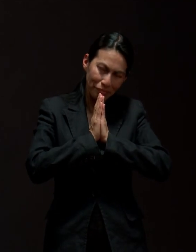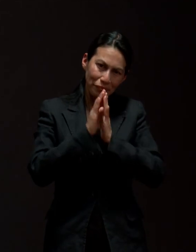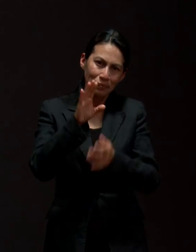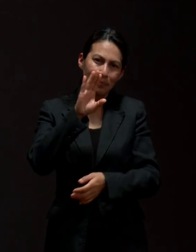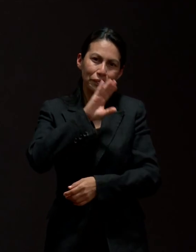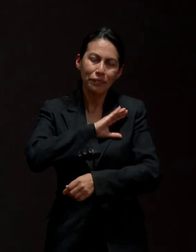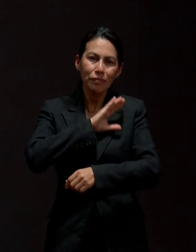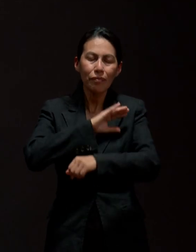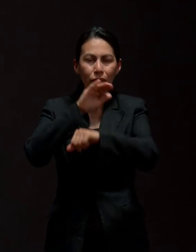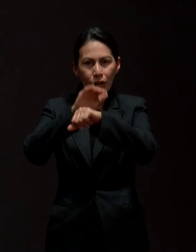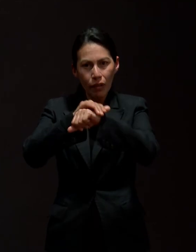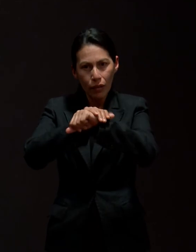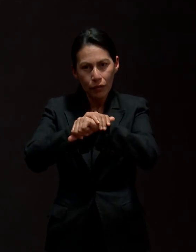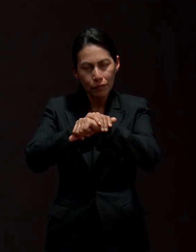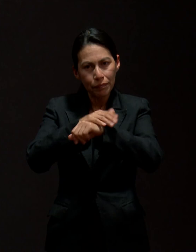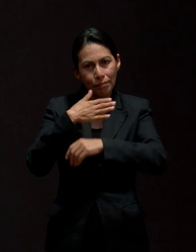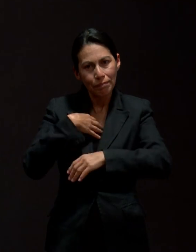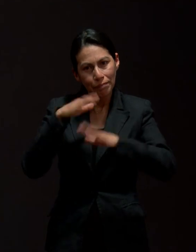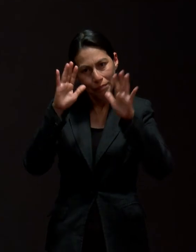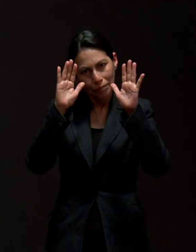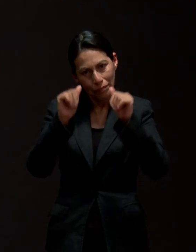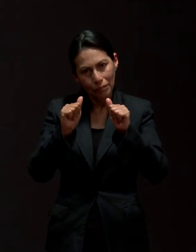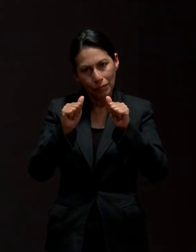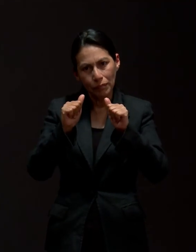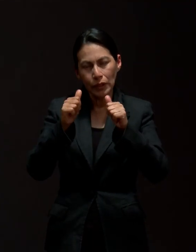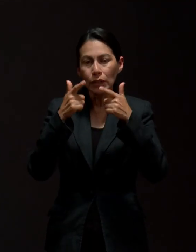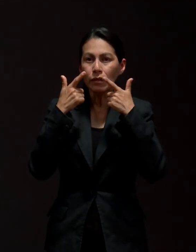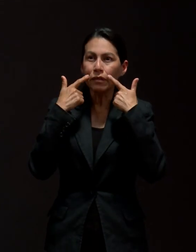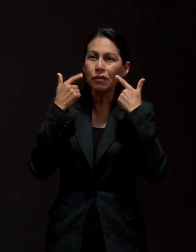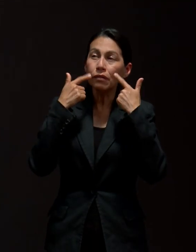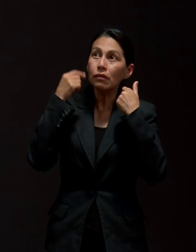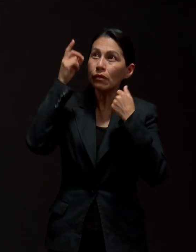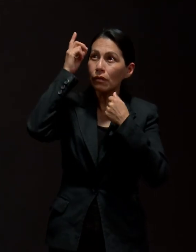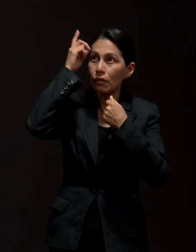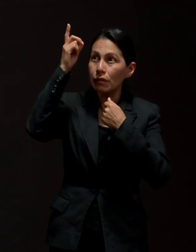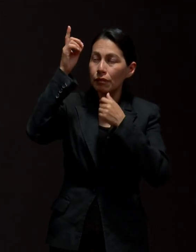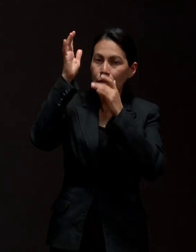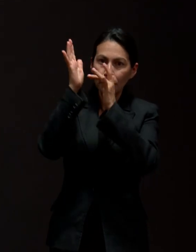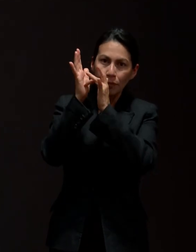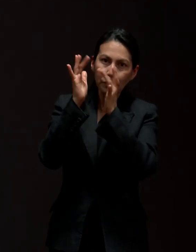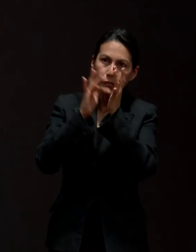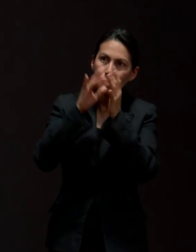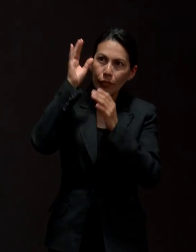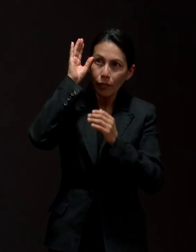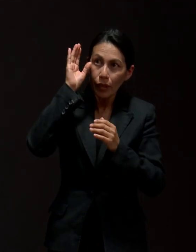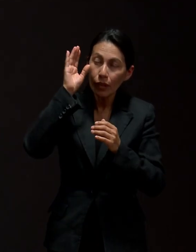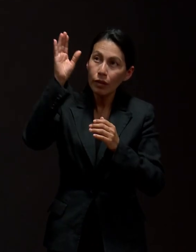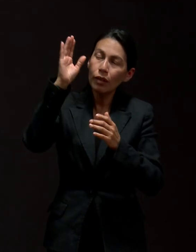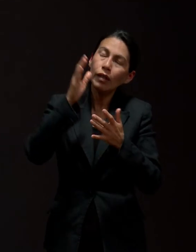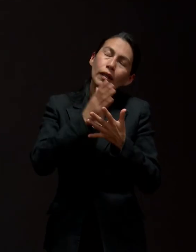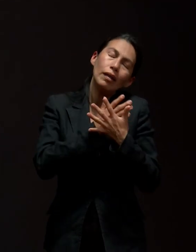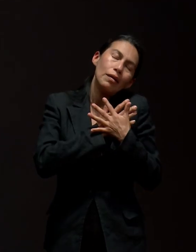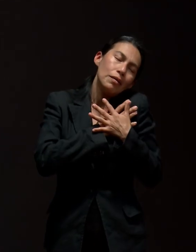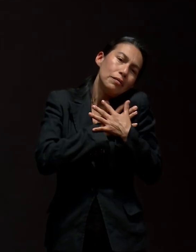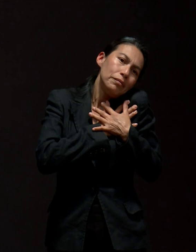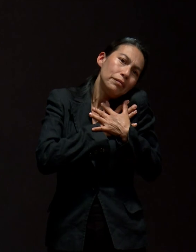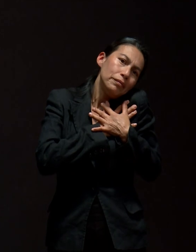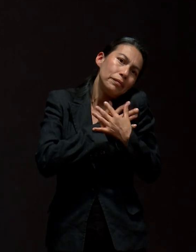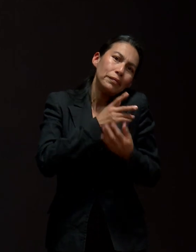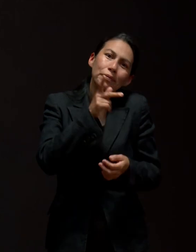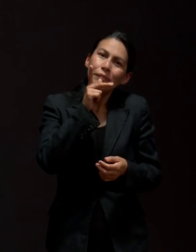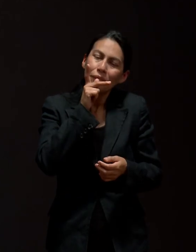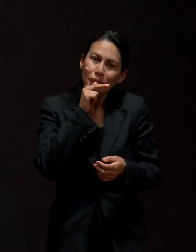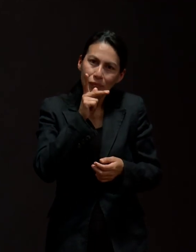despido de ustedes con la bendición de Dios. Que la gracia del Señor Jesucristo, el amor del